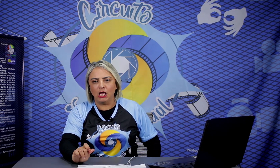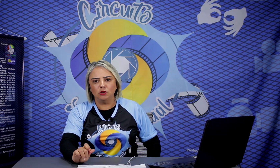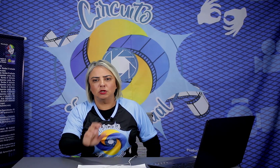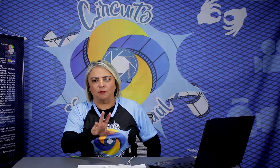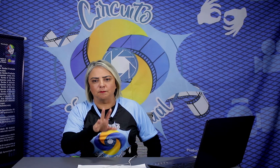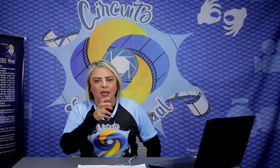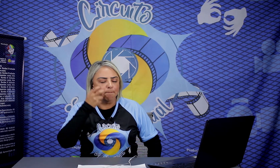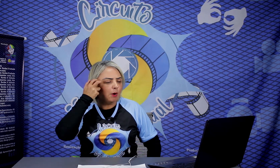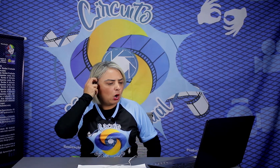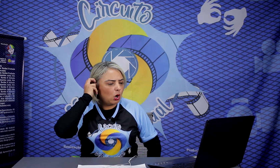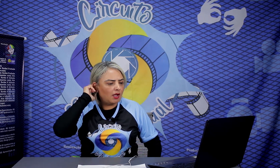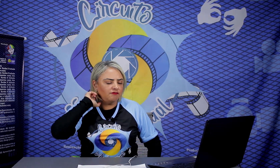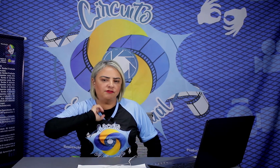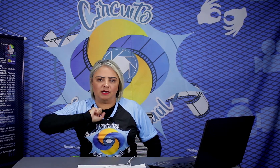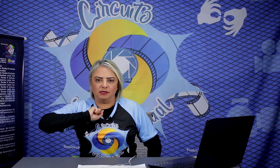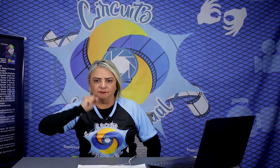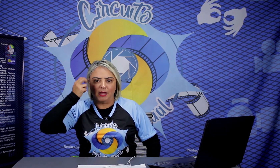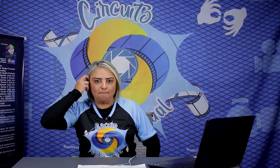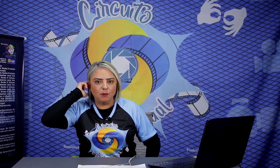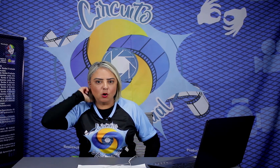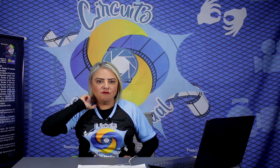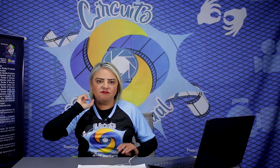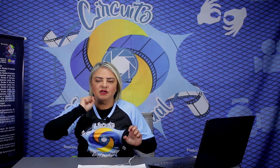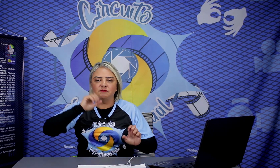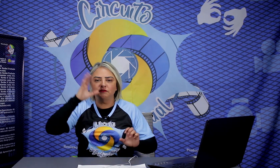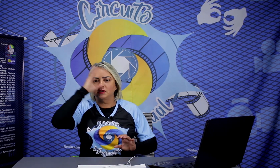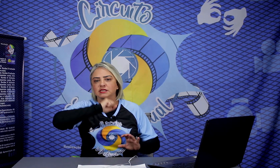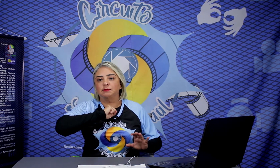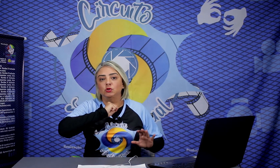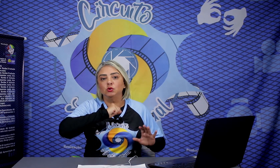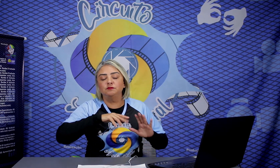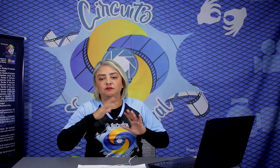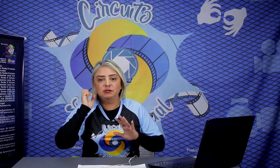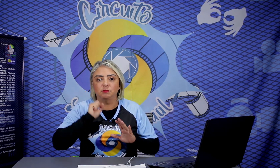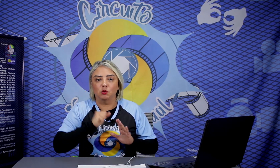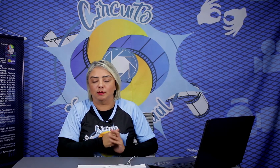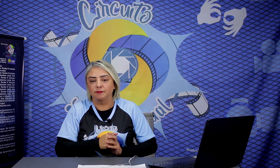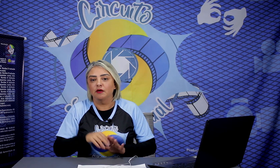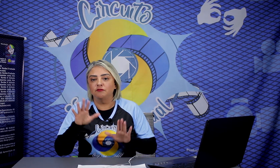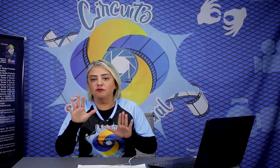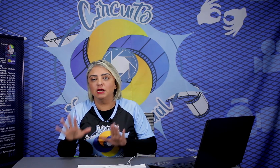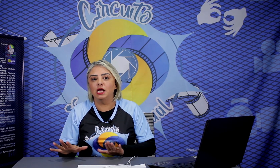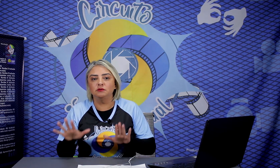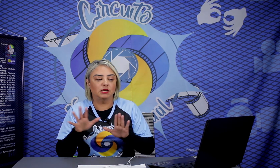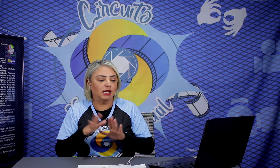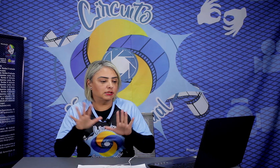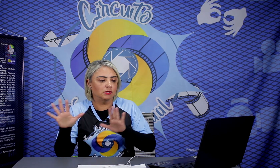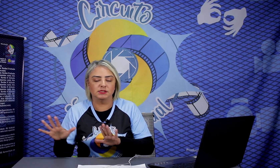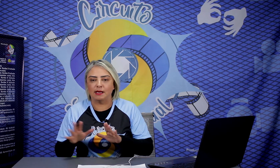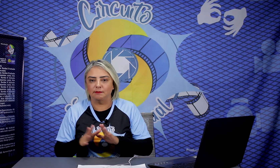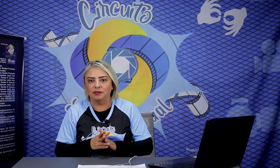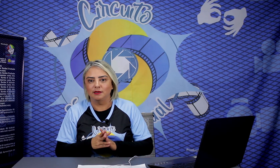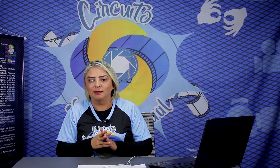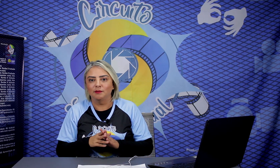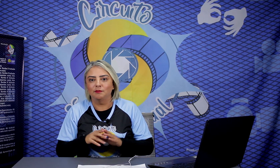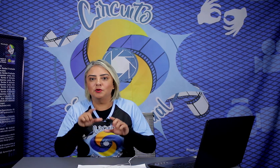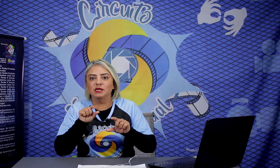Não. Bom é a Viviane. Boa Viviane, Viviane sabe tudo, Viviane boa. Fulano, Cleito não sabe. Porque são